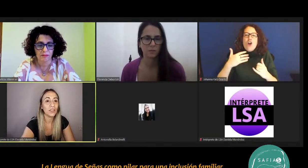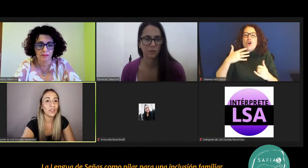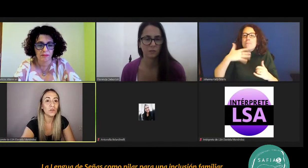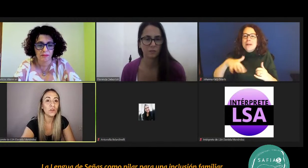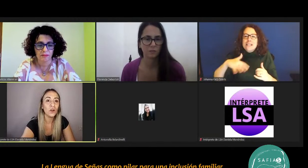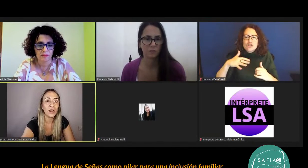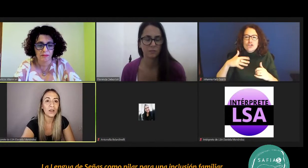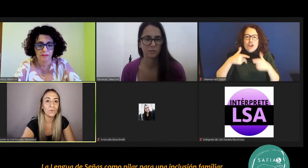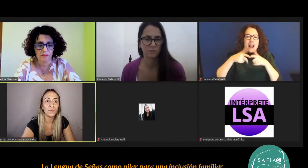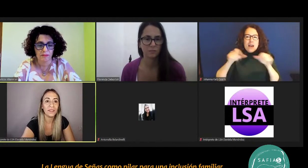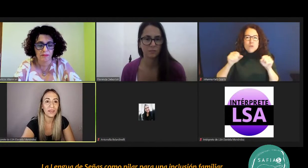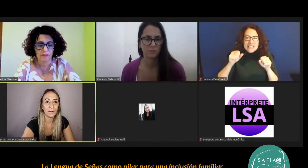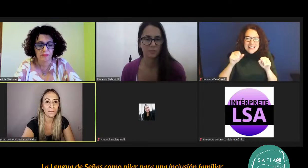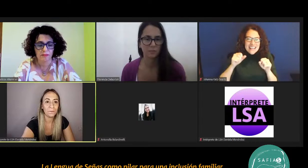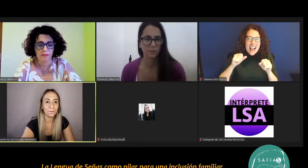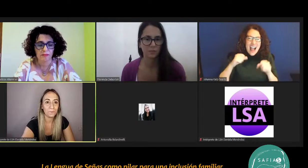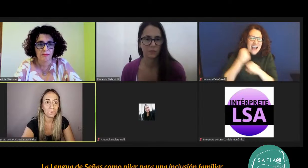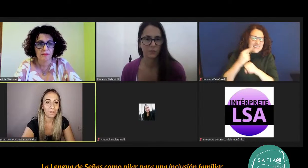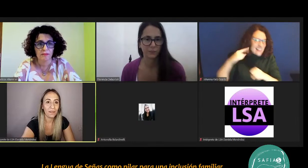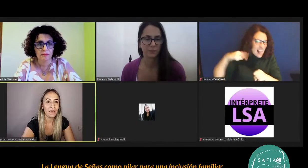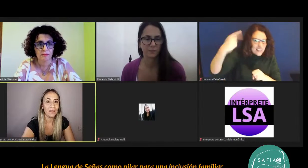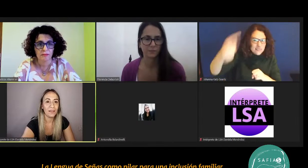hay chicos que no logran comprender.